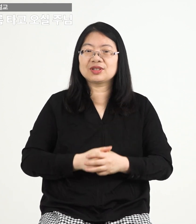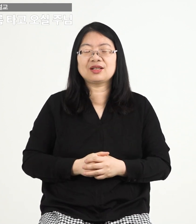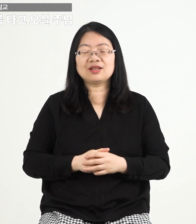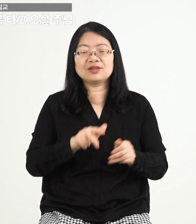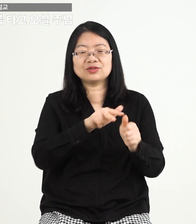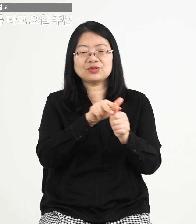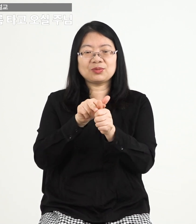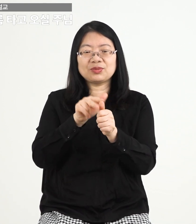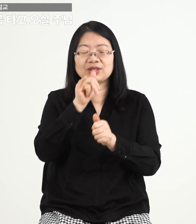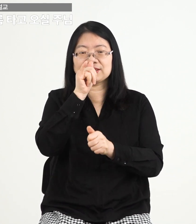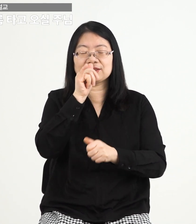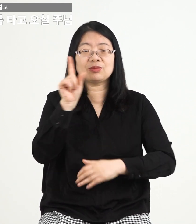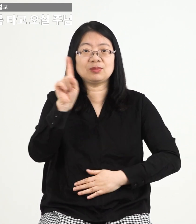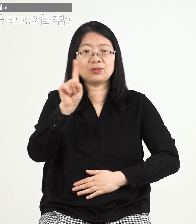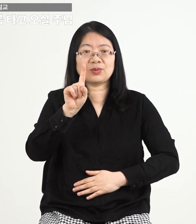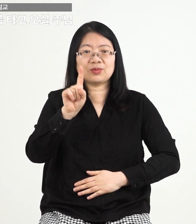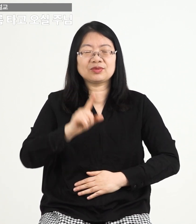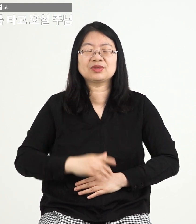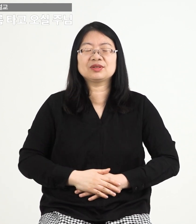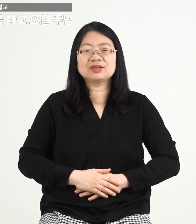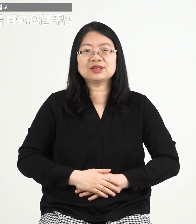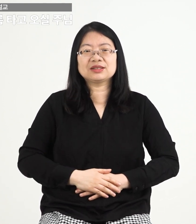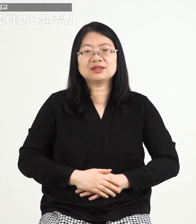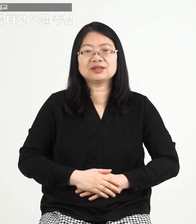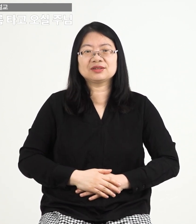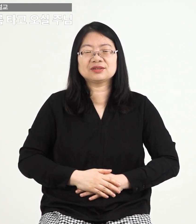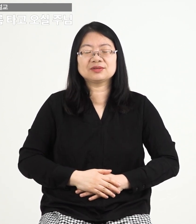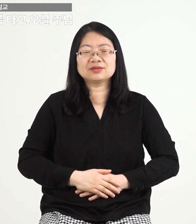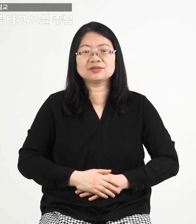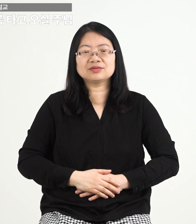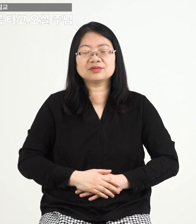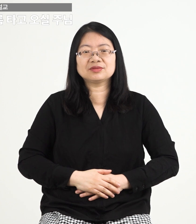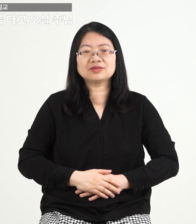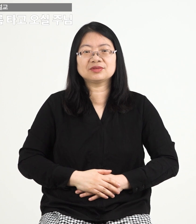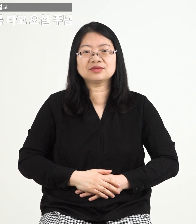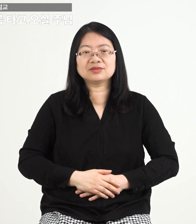힌트가 있습니다. 의미가 있습니다. 뭐냐 하면,